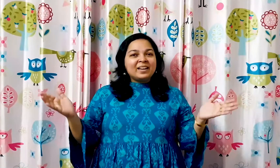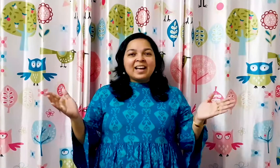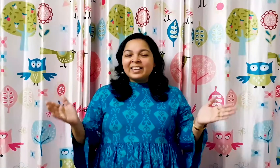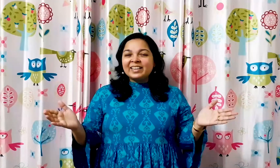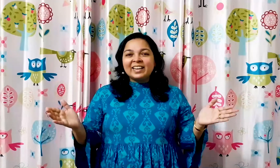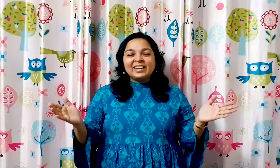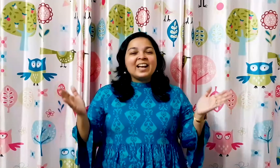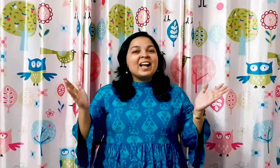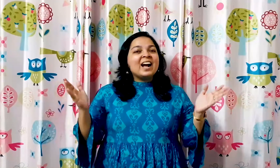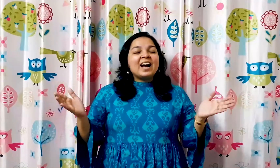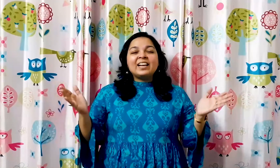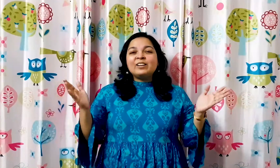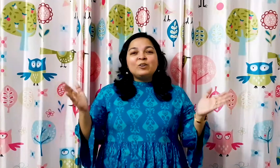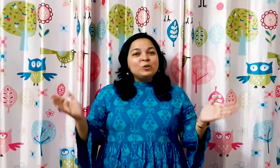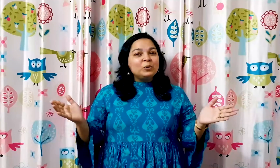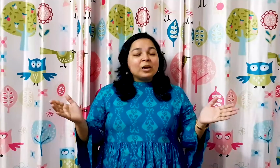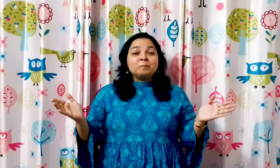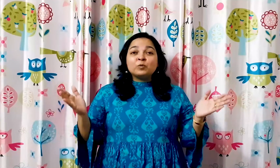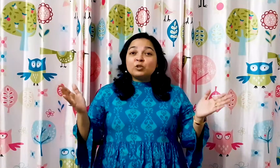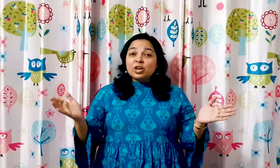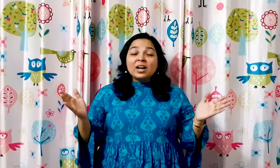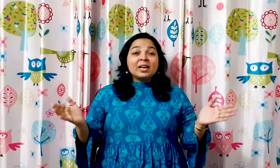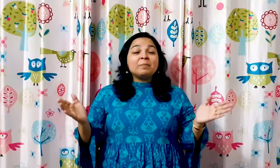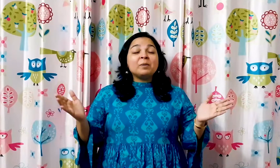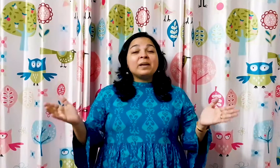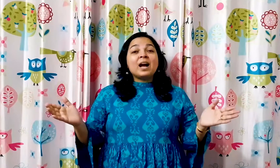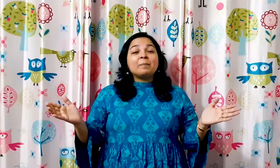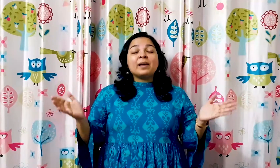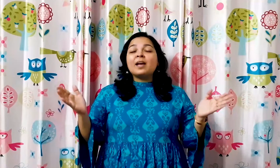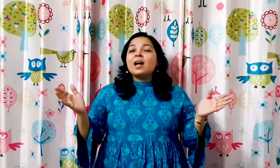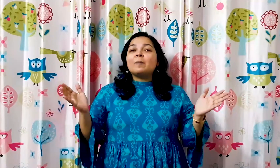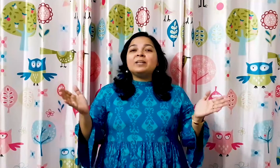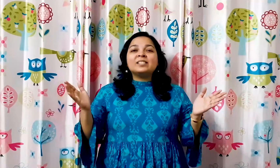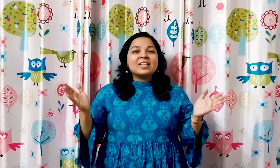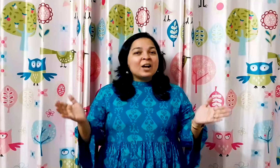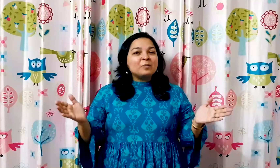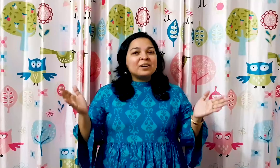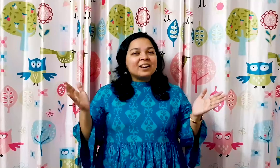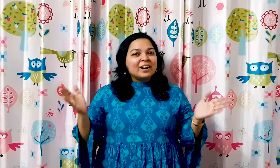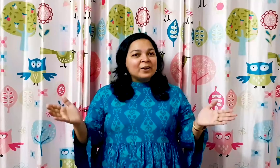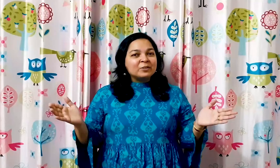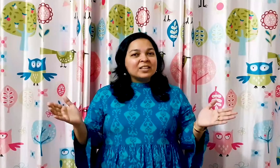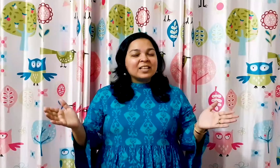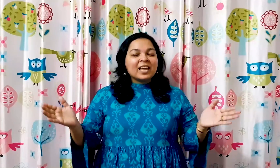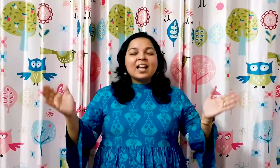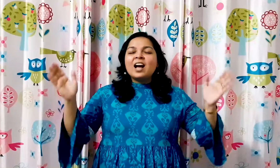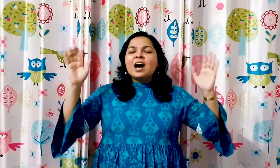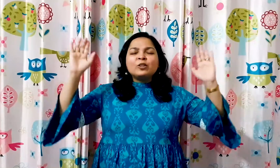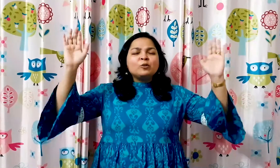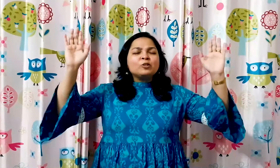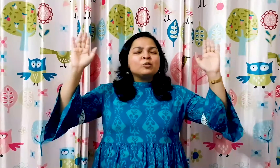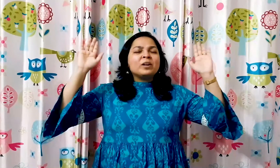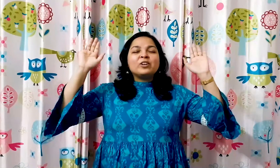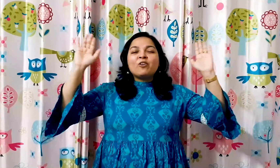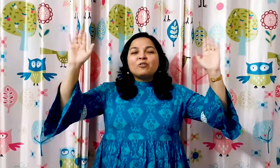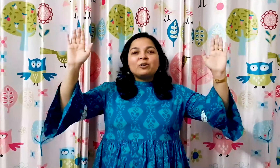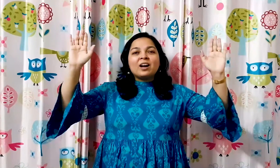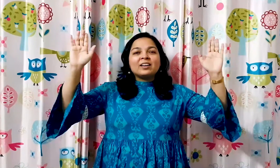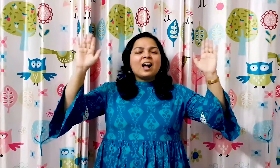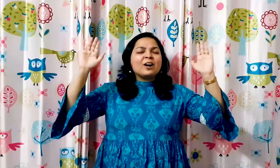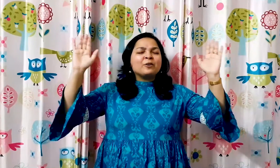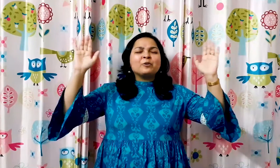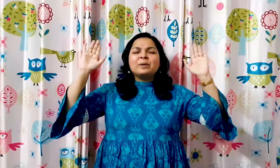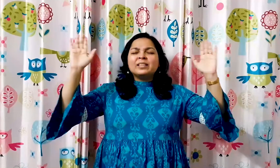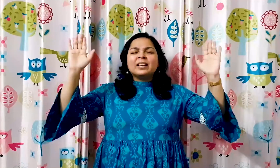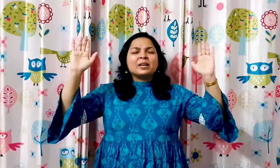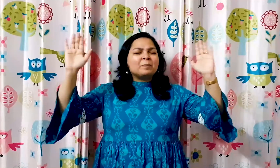के लिए भलाई के लिए हालेलुया तो जहां कहीं पर भी आप है अपने स्थानों पर खड़े हो सकते हैं हाथों को स्वर की ओर